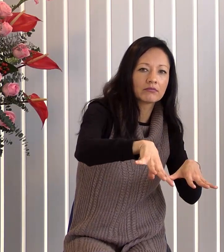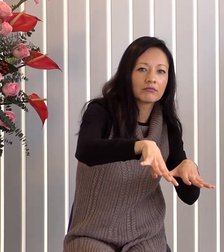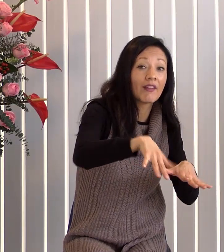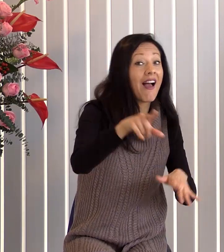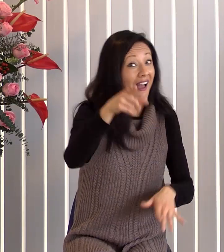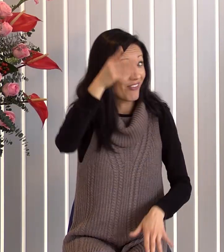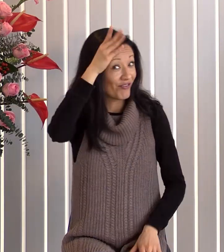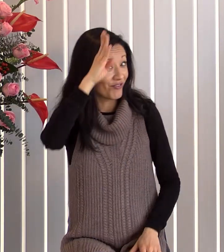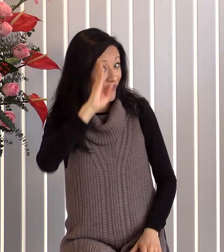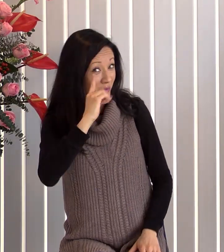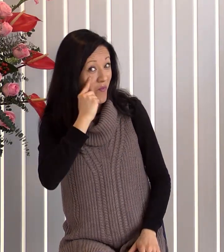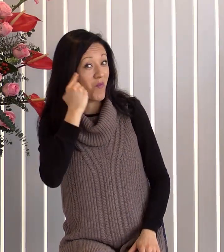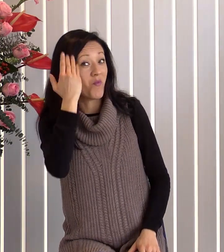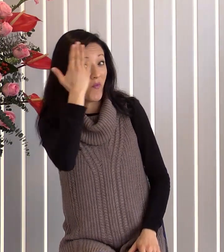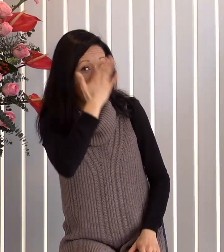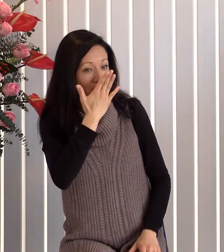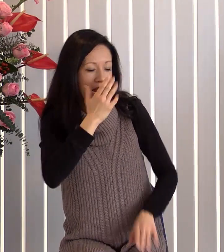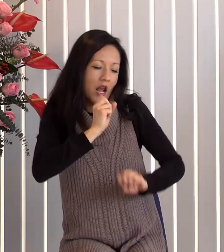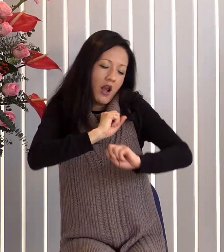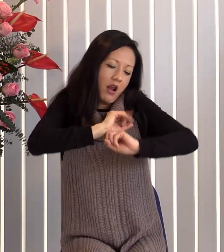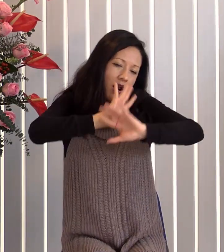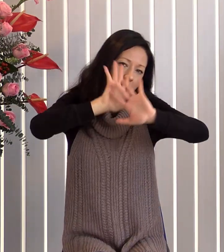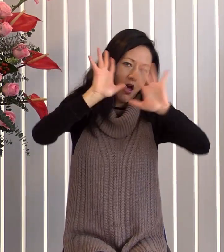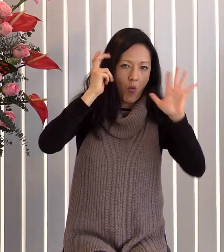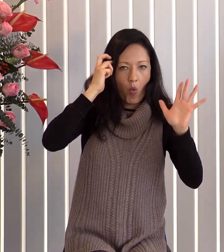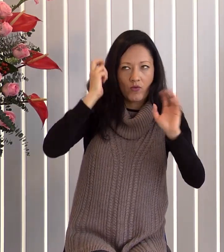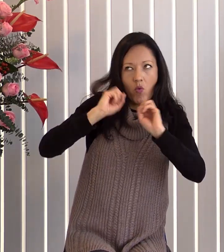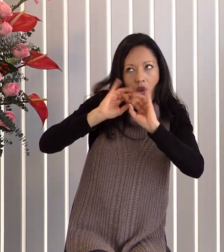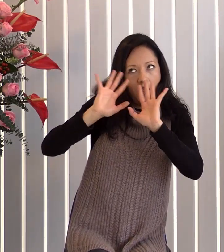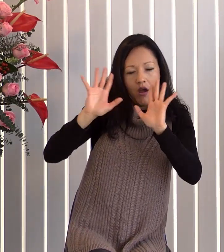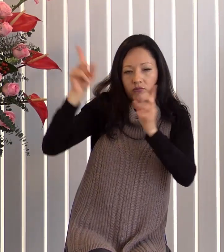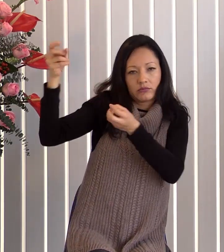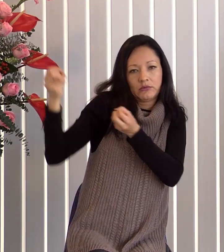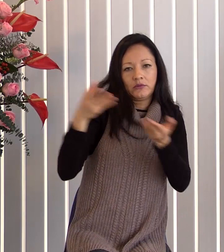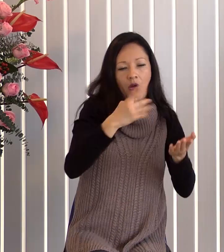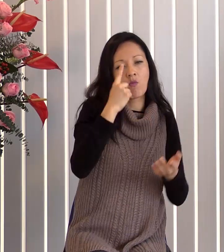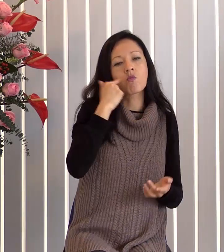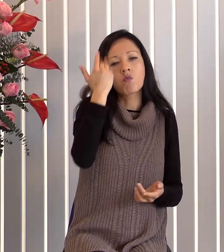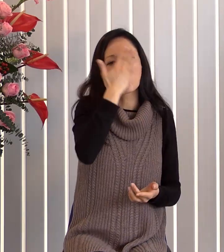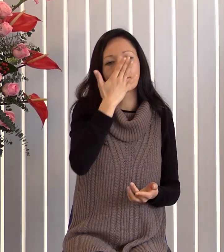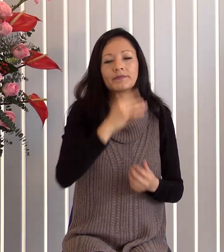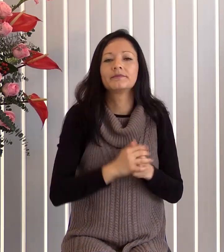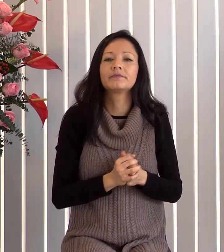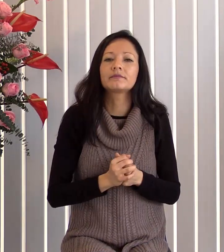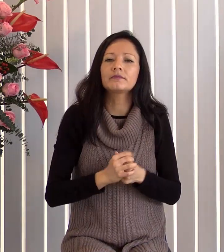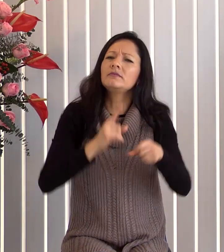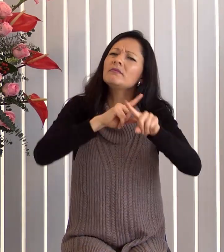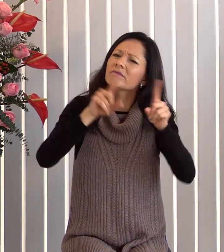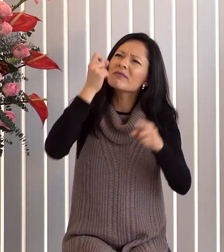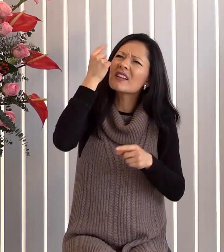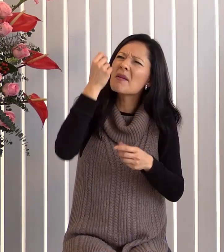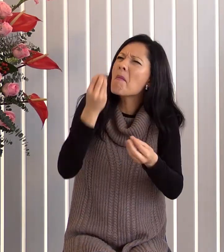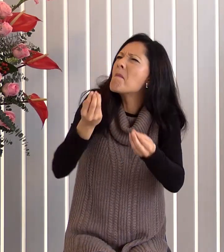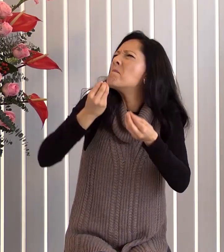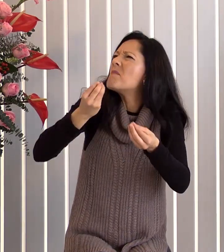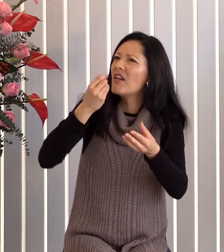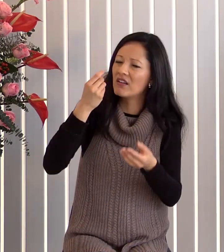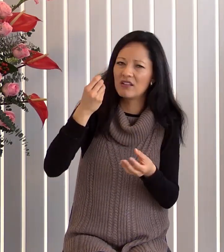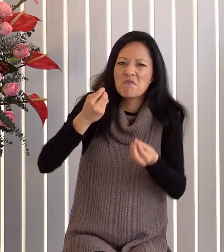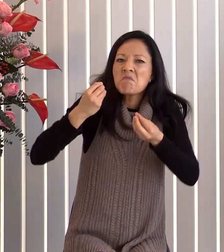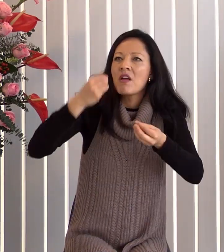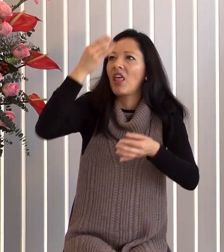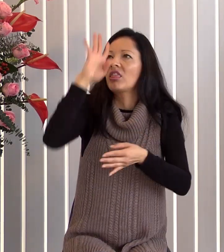¿Dios prueba? Claro que Dios prueba. Pero el punto es entender para qué es que